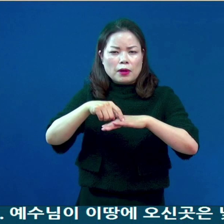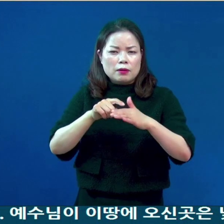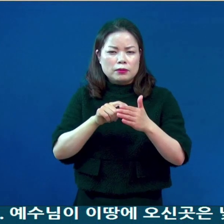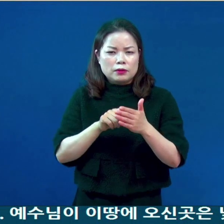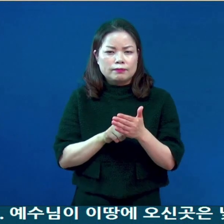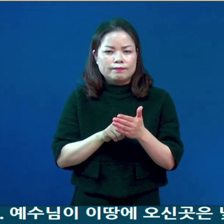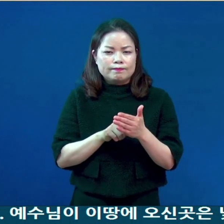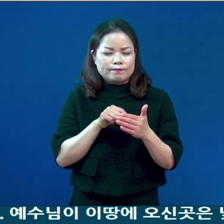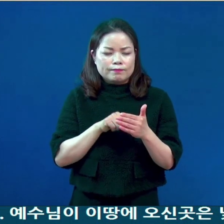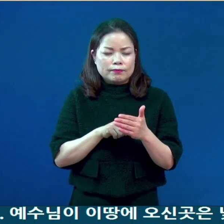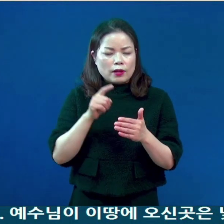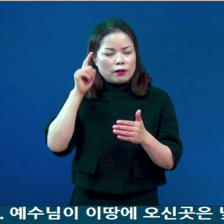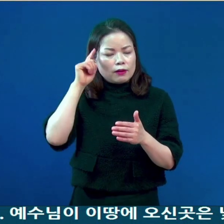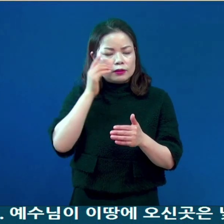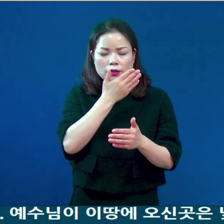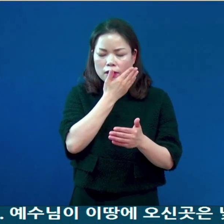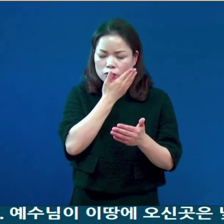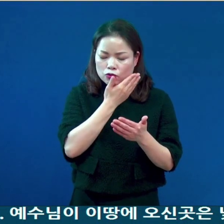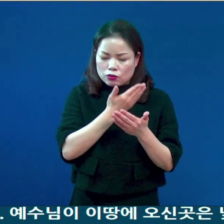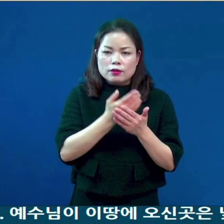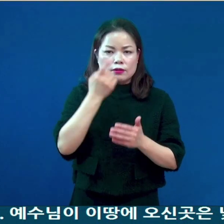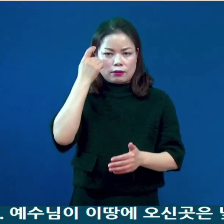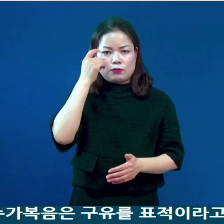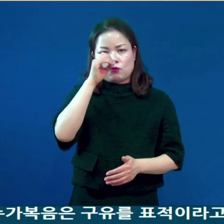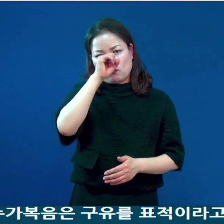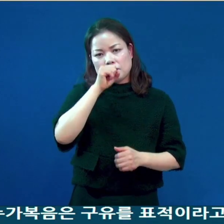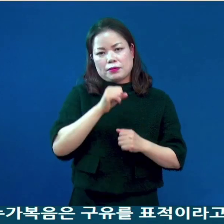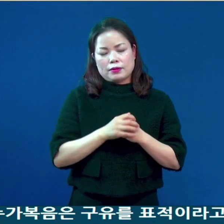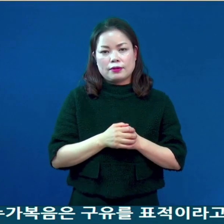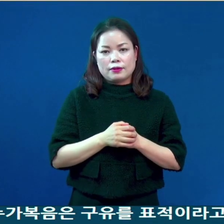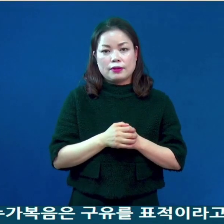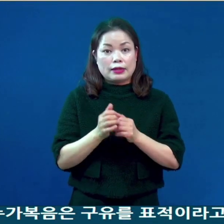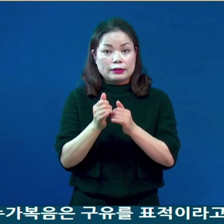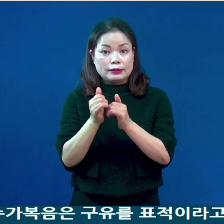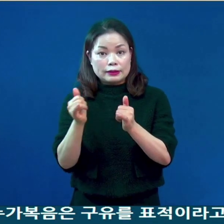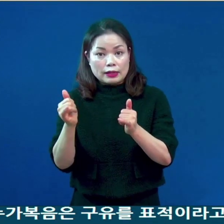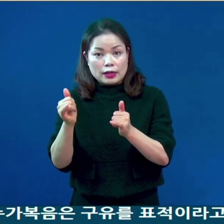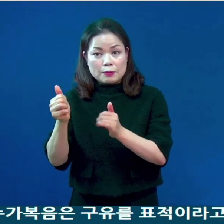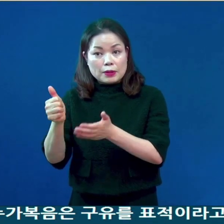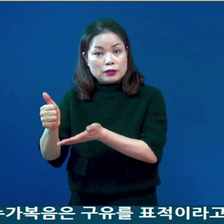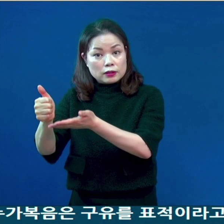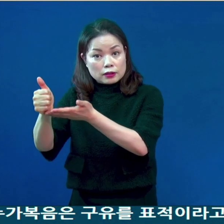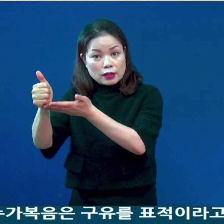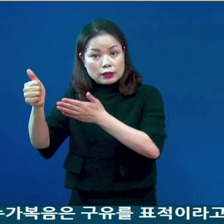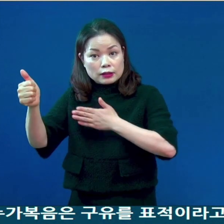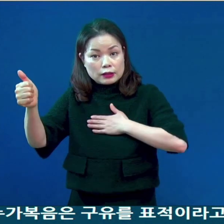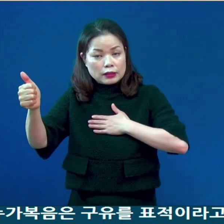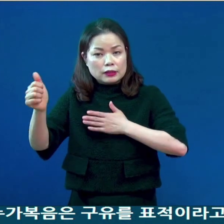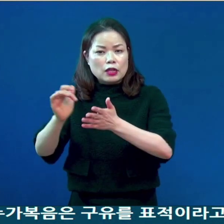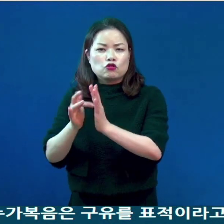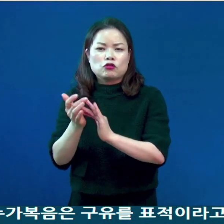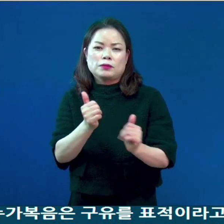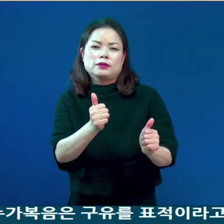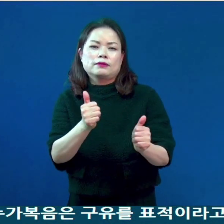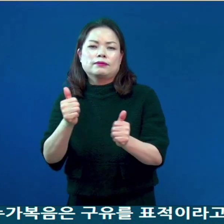조금 신중하게 담았으면 좋겠습니다. 사람이 나를 섬기려면 나를